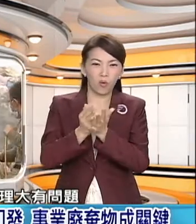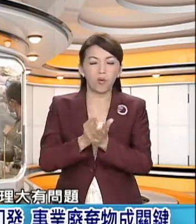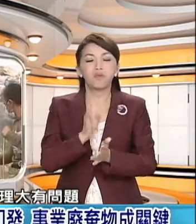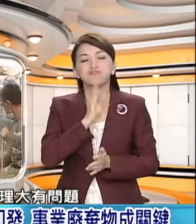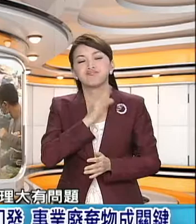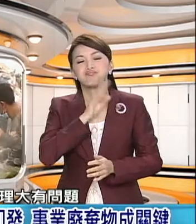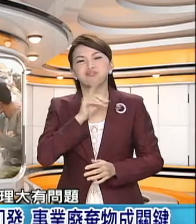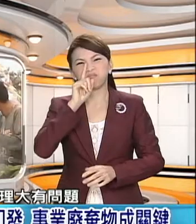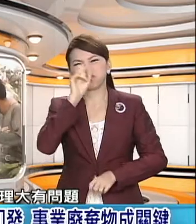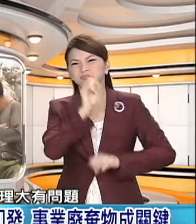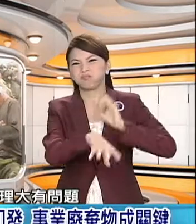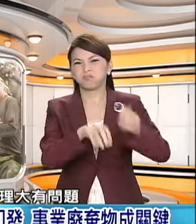题。